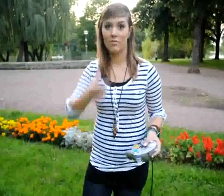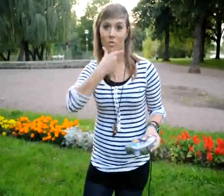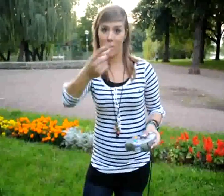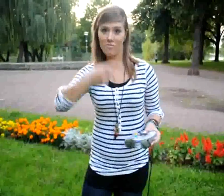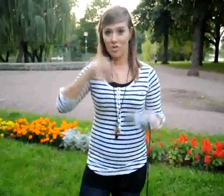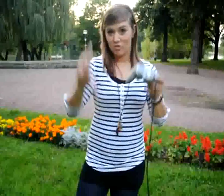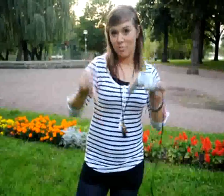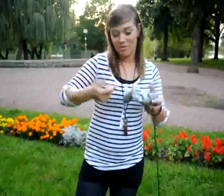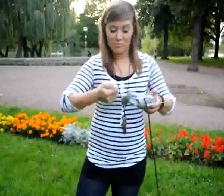We play a game.